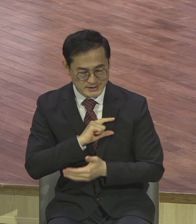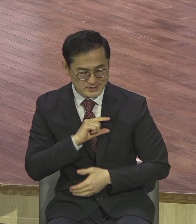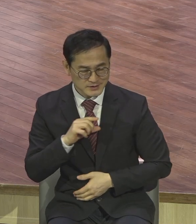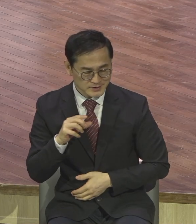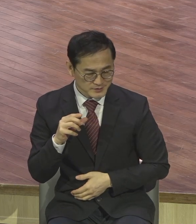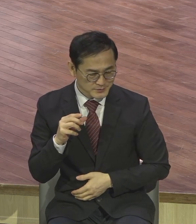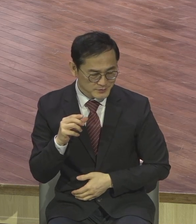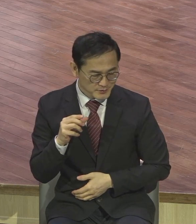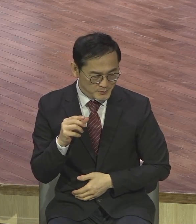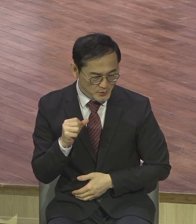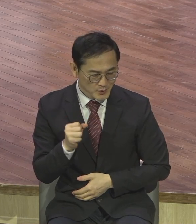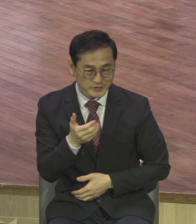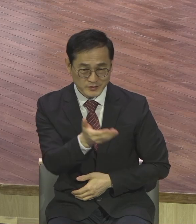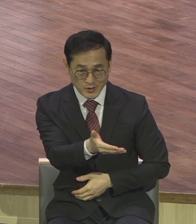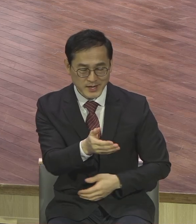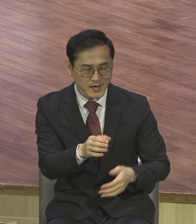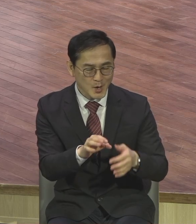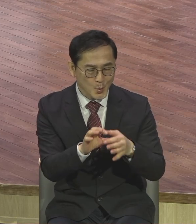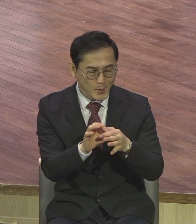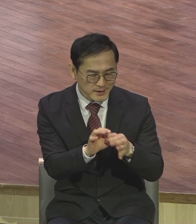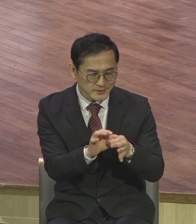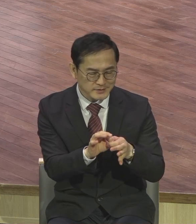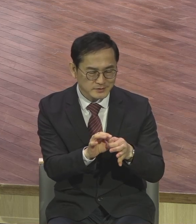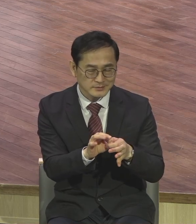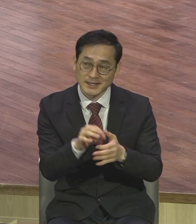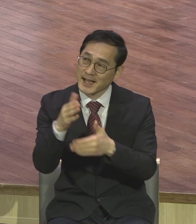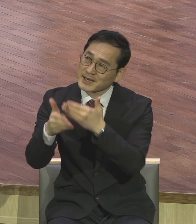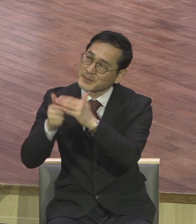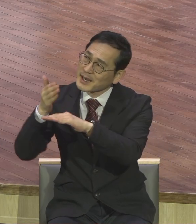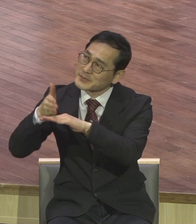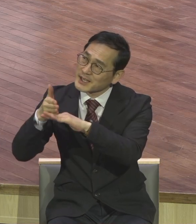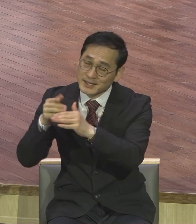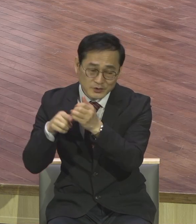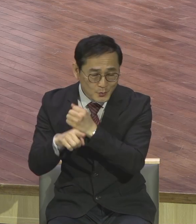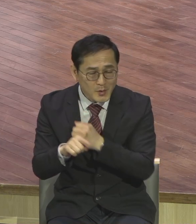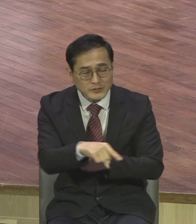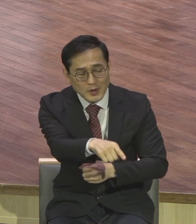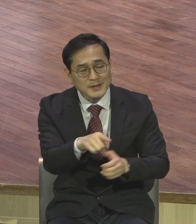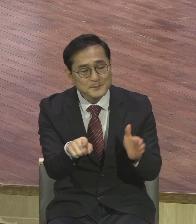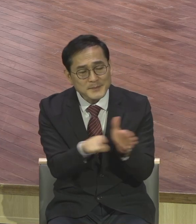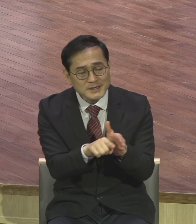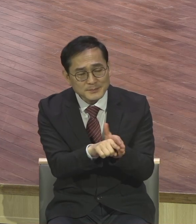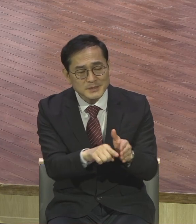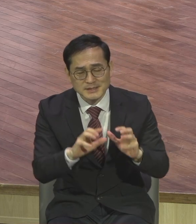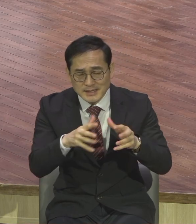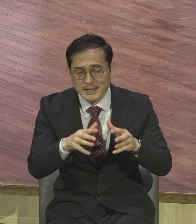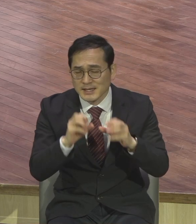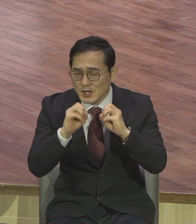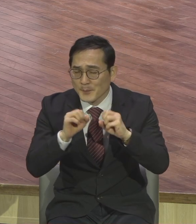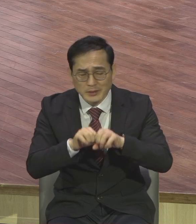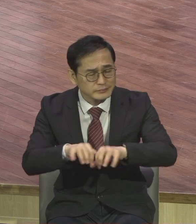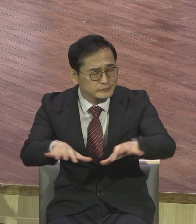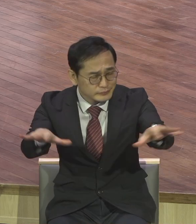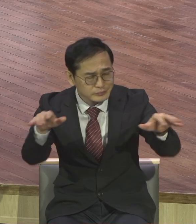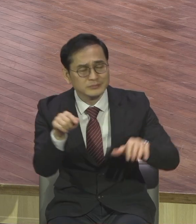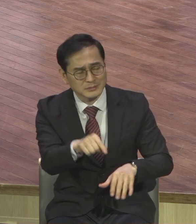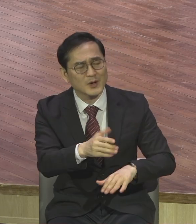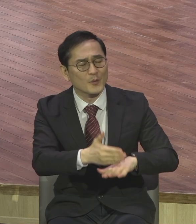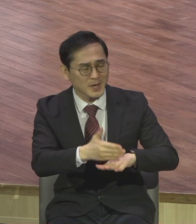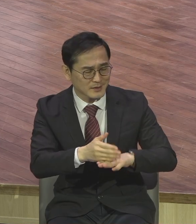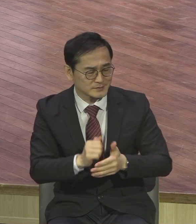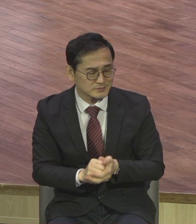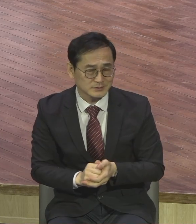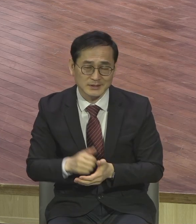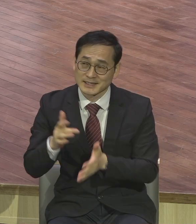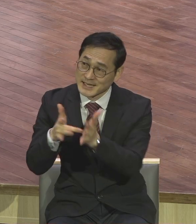말미암아 너희 모든 사람에 관하여 내 하나님께 감사함은 너희 믿음이 온 세상에 전파됨이로다. 내가 그의 아들의